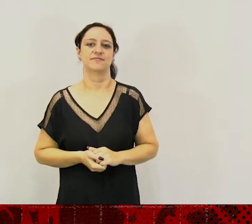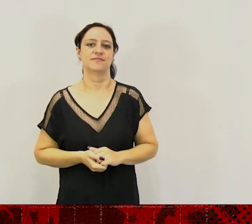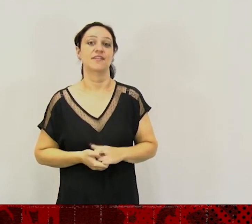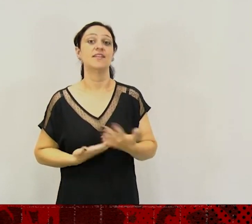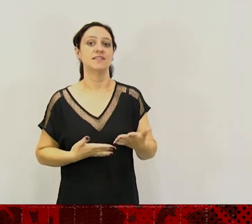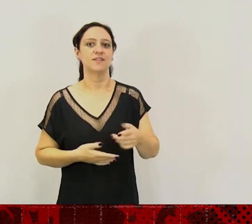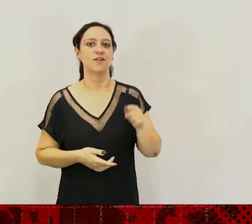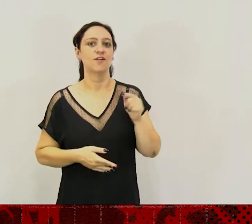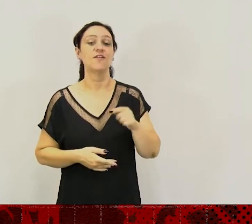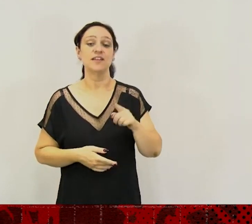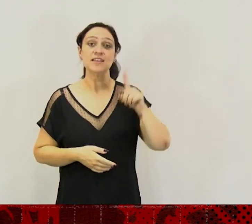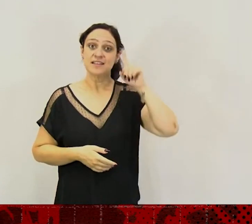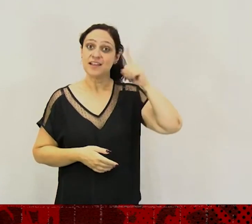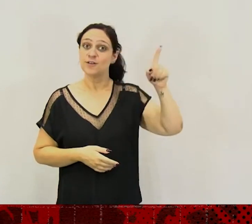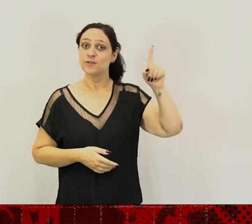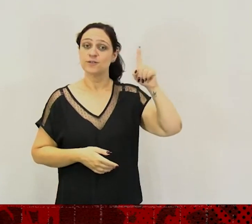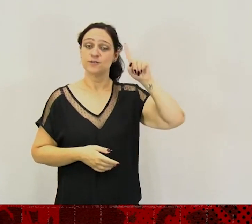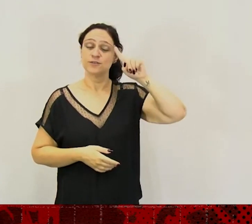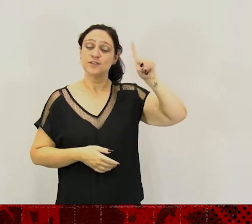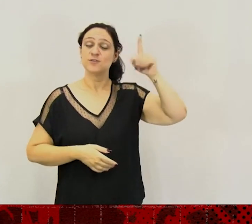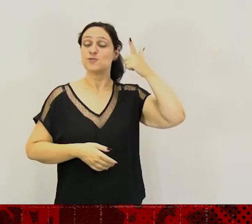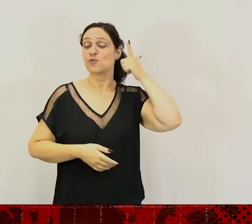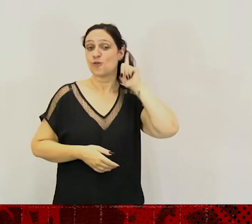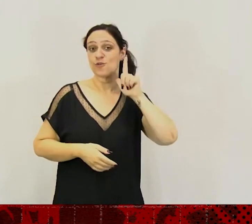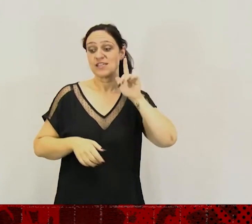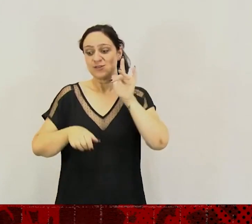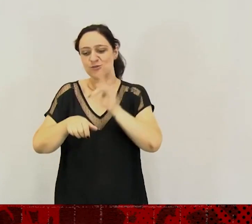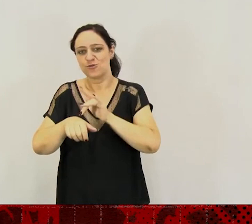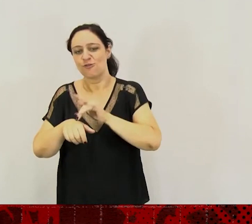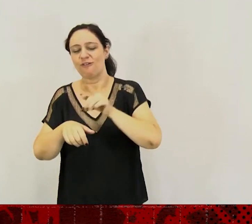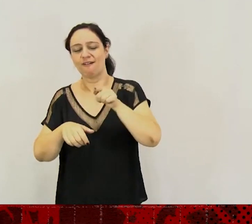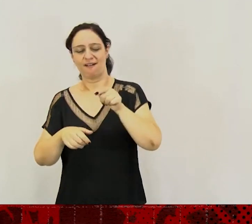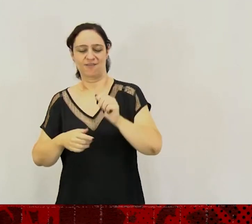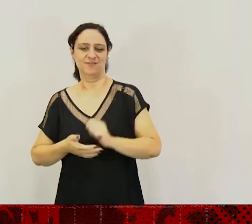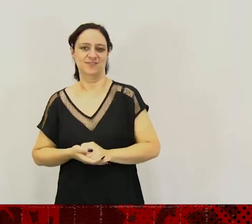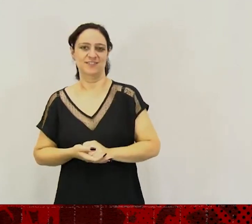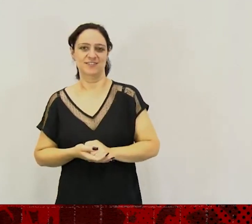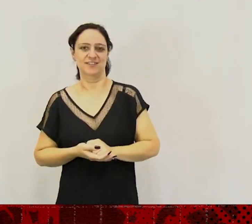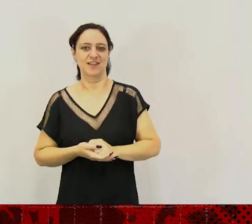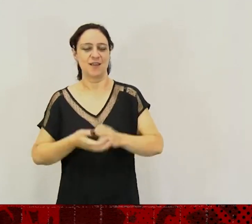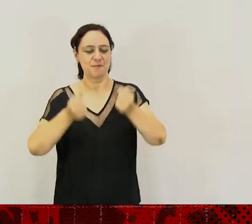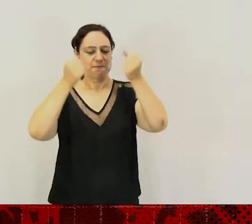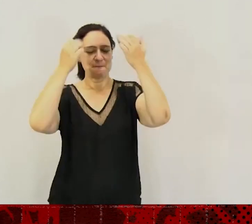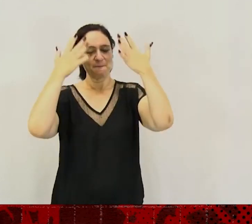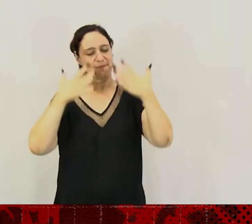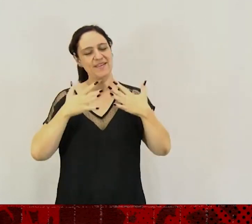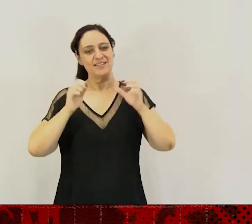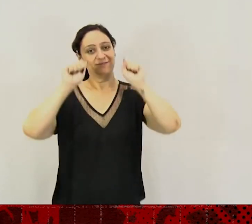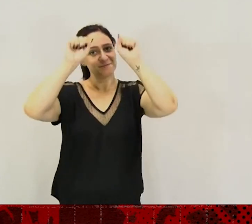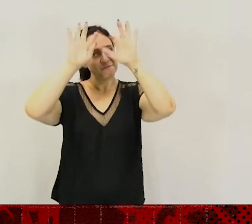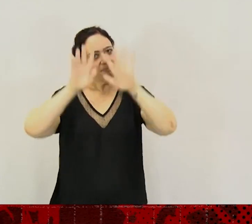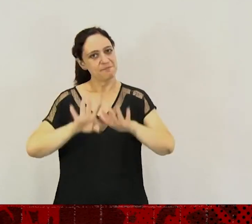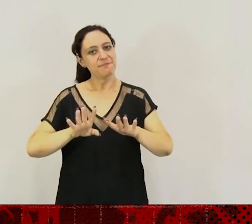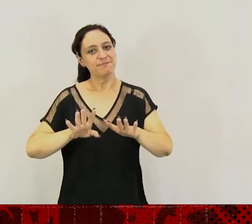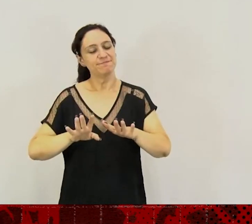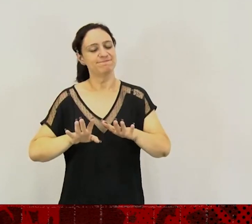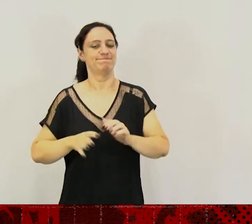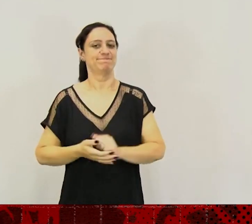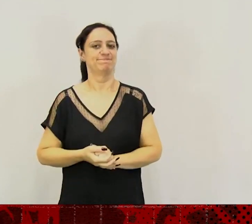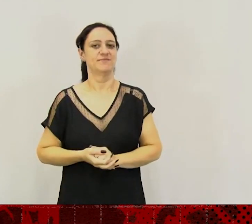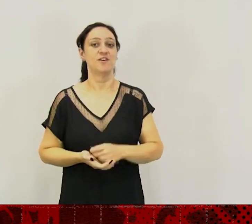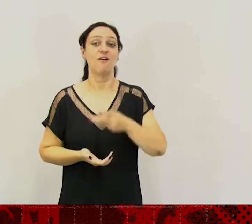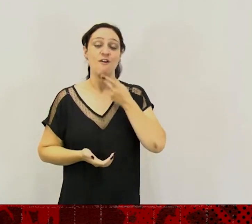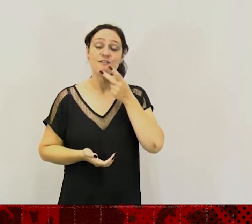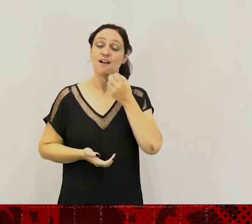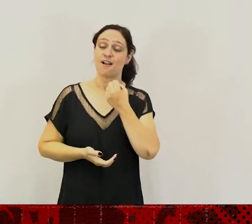E você foi alcançado por isso. Essa é mais uma bênção que Deus tem para nós. É mais um falar